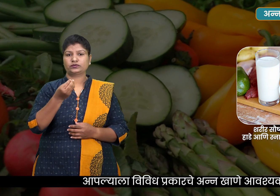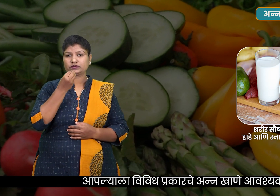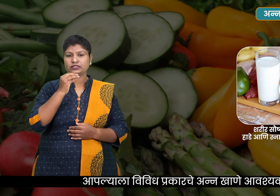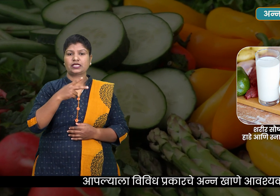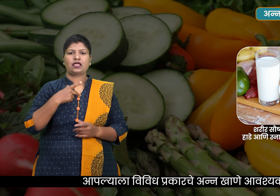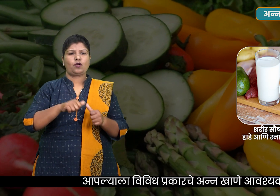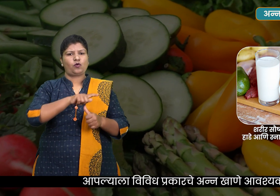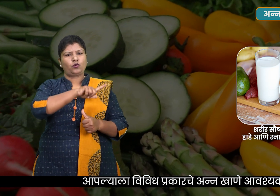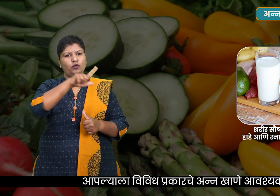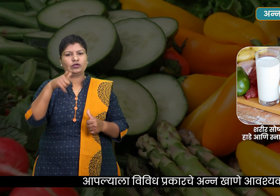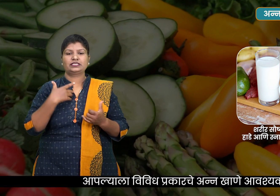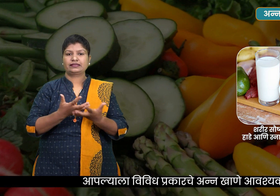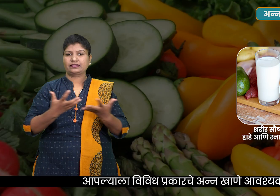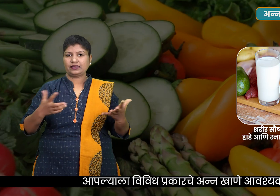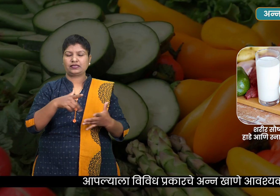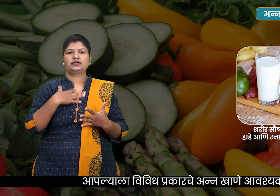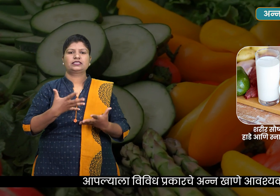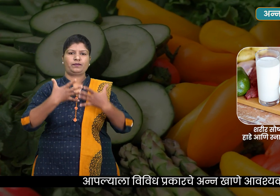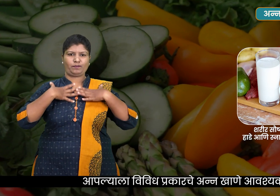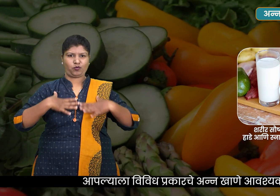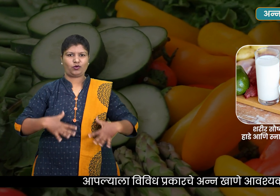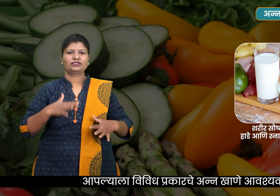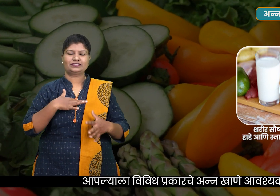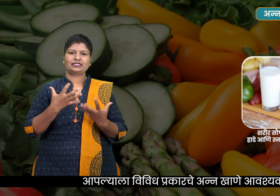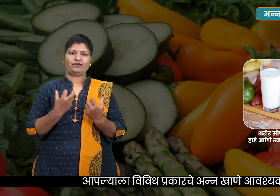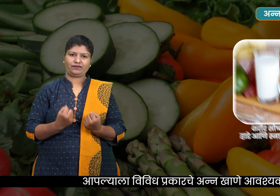आपल्याला विविध प्रकारचे अन्न खाणे आवश्यक असते.